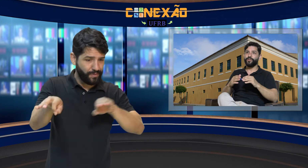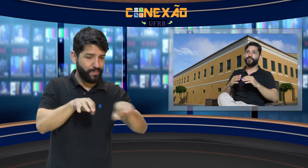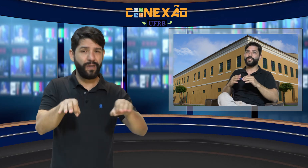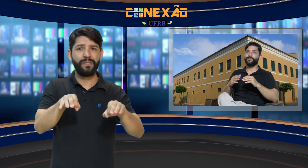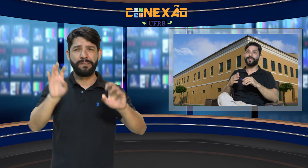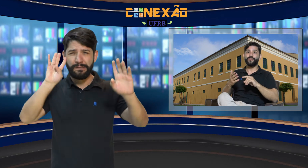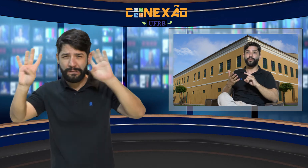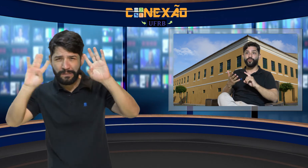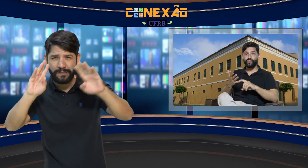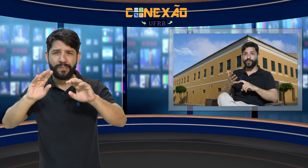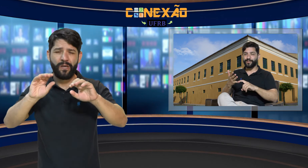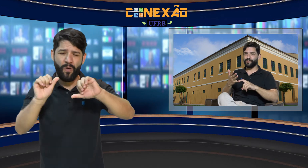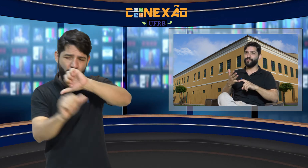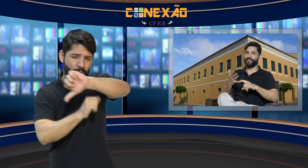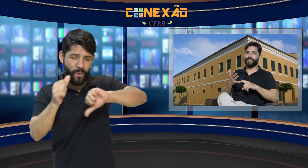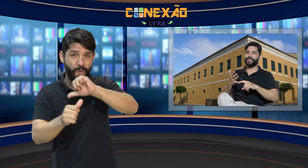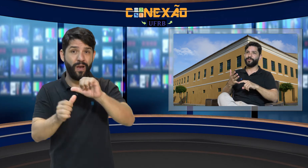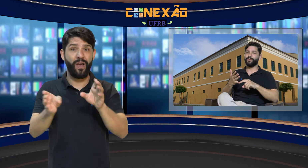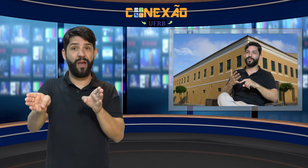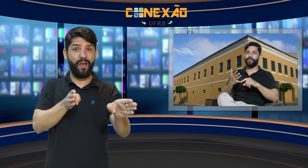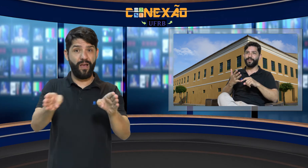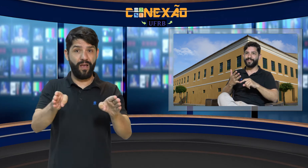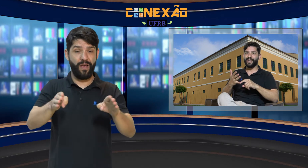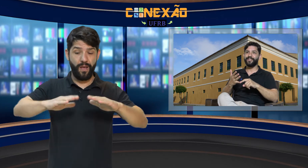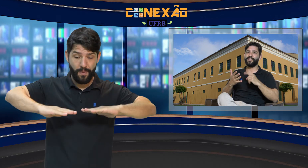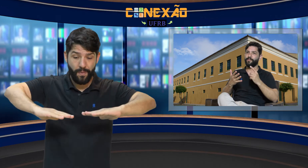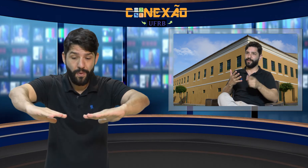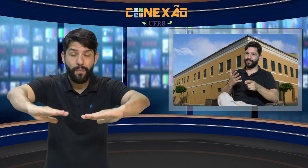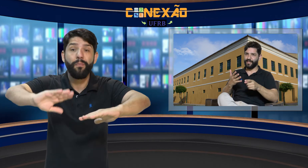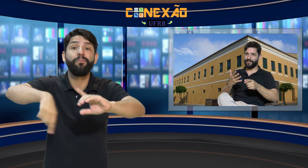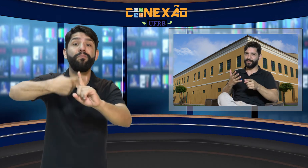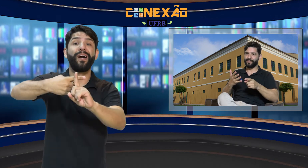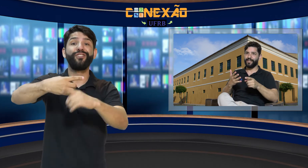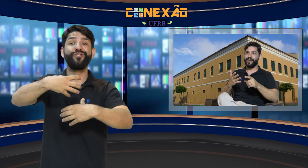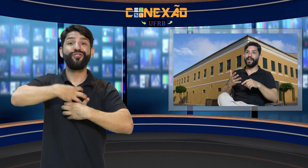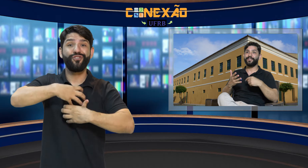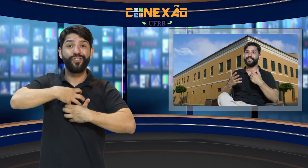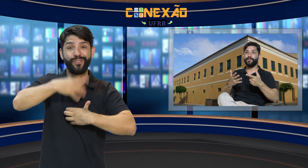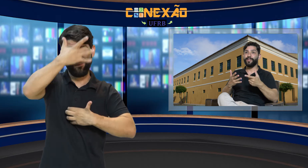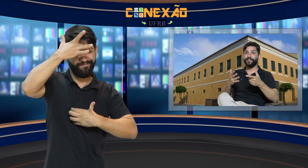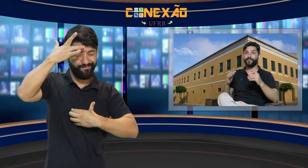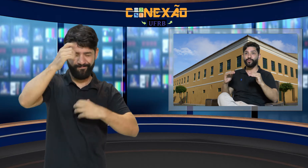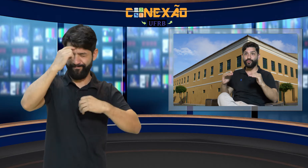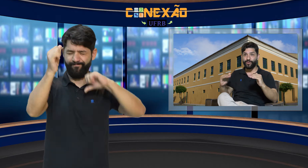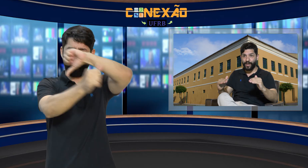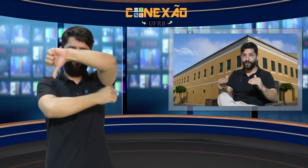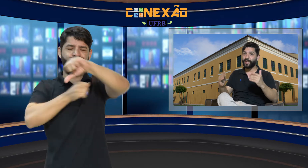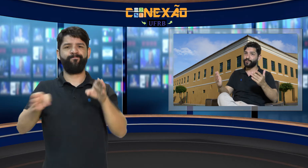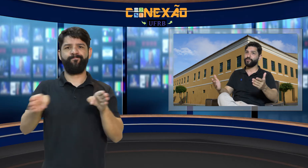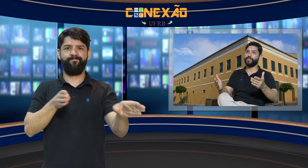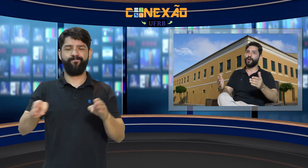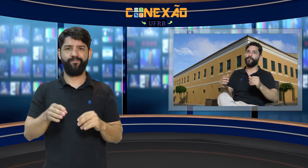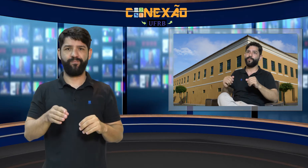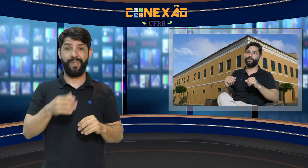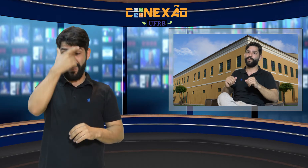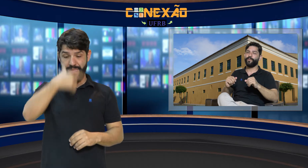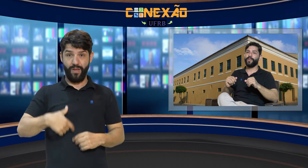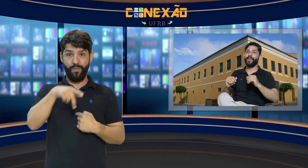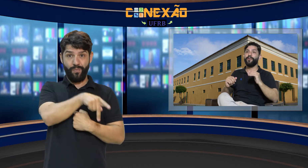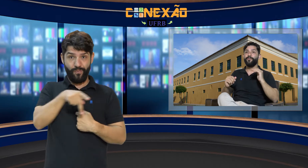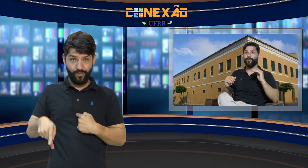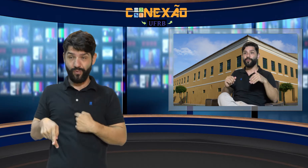isso, nós temos as estruturas da universidade que precisam ser pensadas e repensadas, a acessibilidade estrutural e